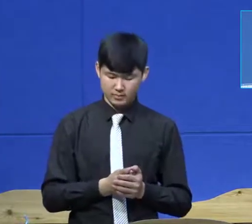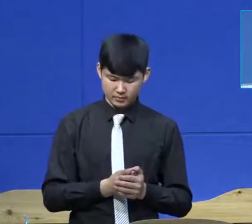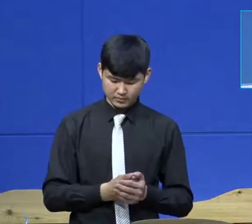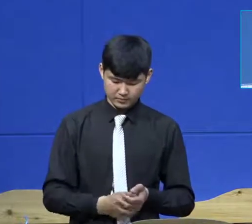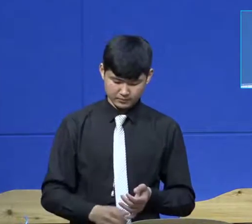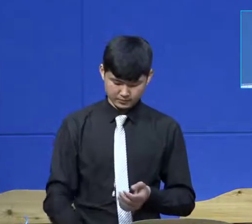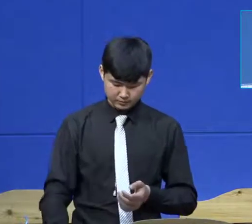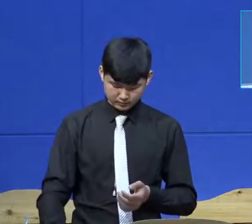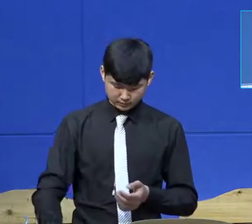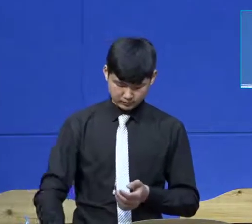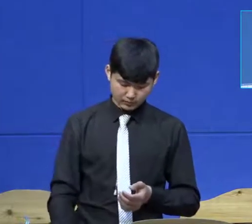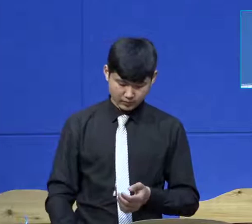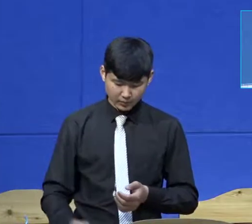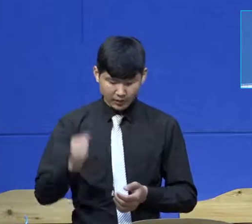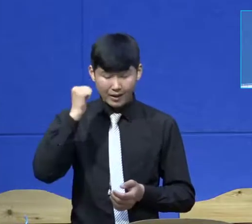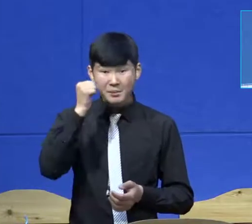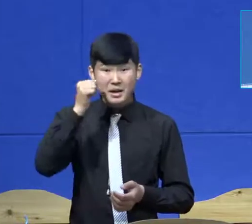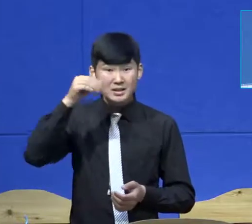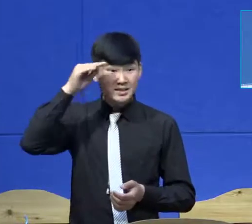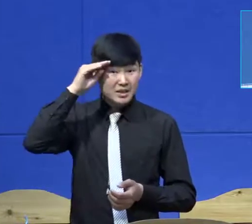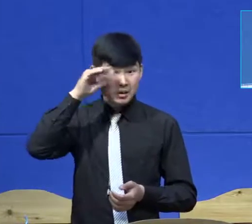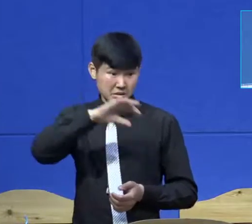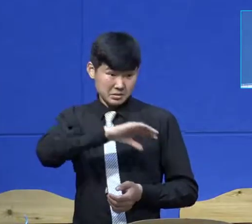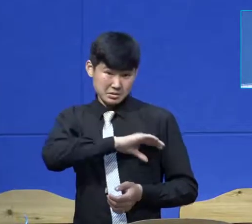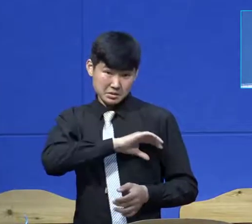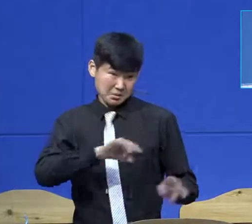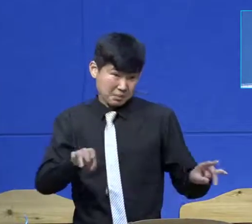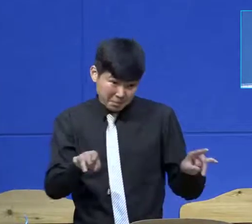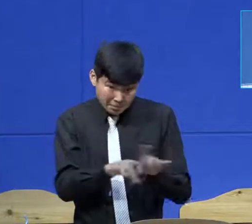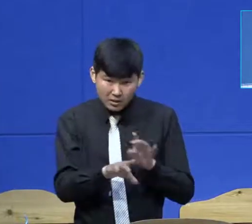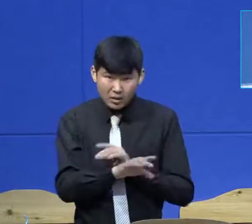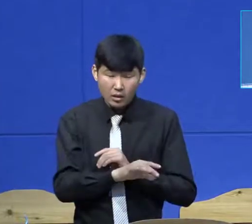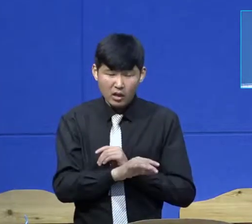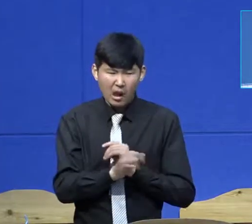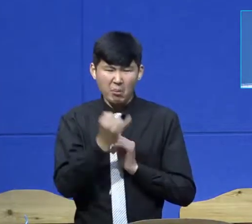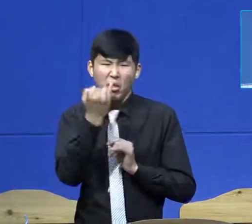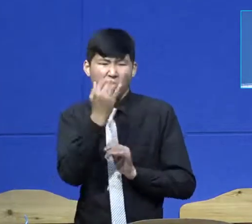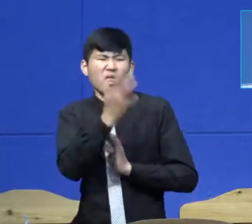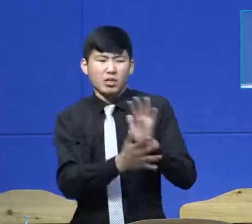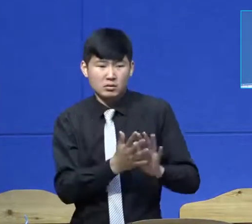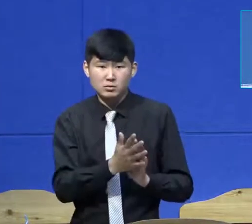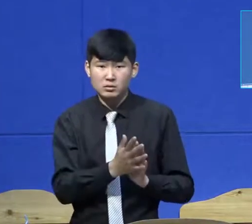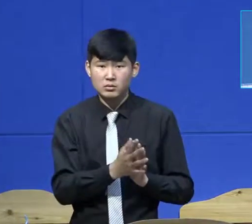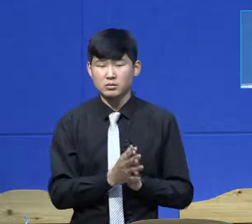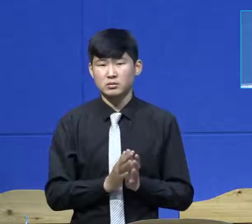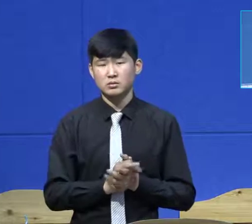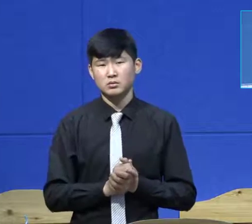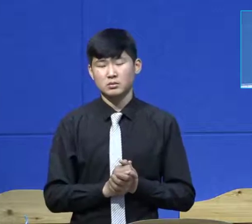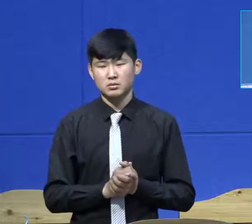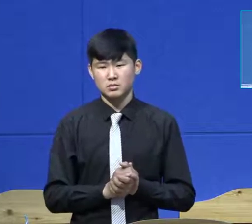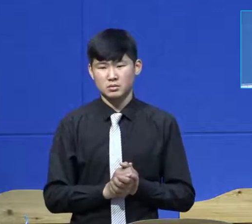Америк цэргүүд зарим үед сэтгэл нь онцгой байх үед хараалын үг хэлдэг байсан. Тэр үед Jesus Christ гэдэг байсан.